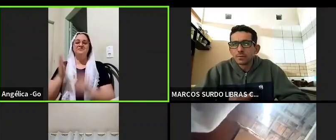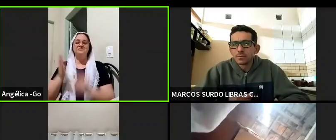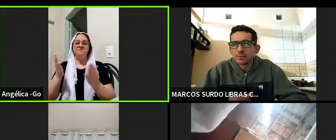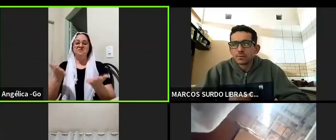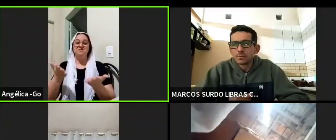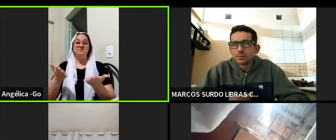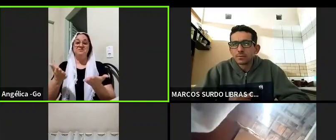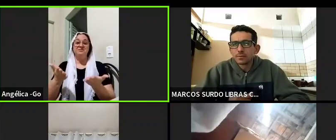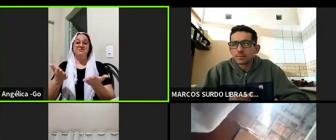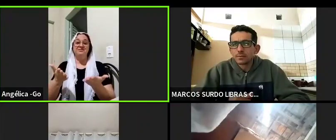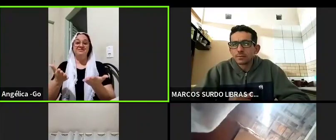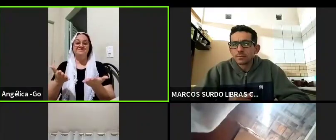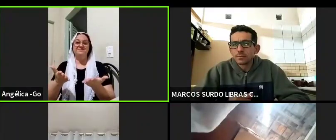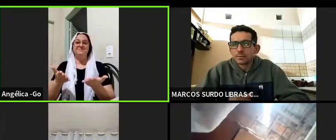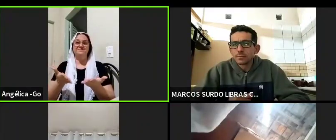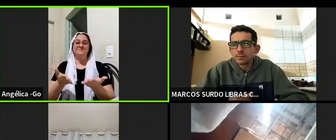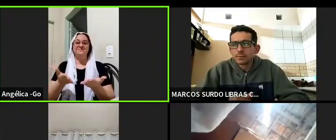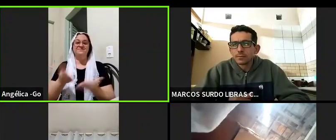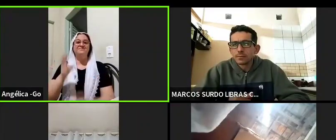5/9